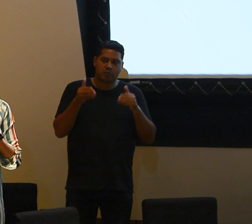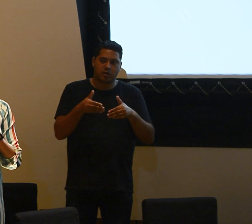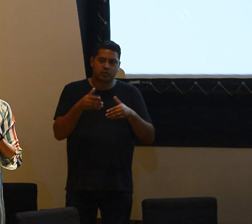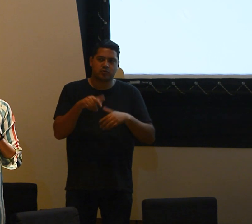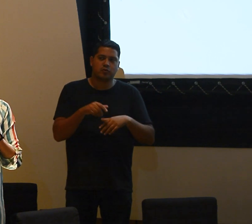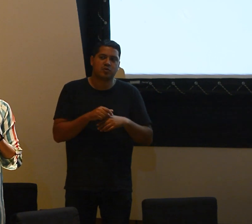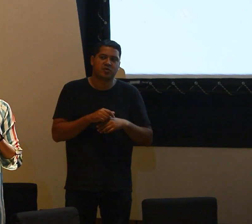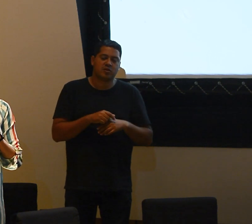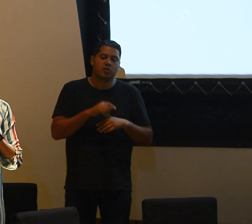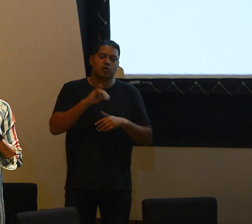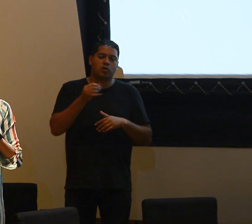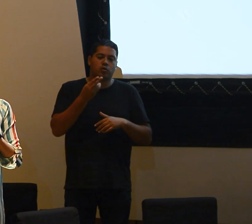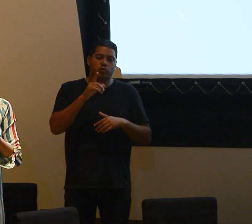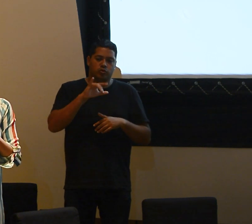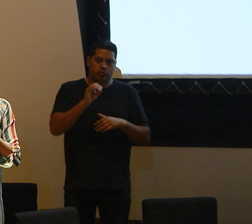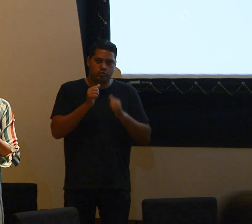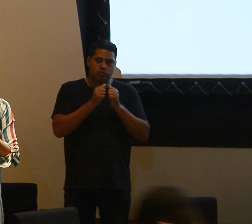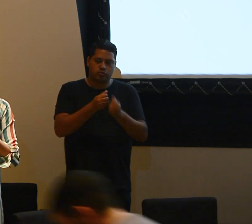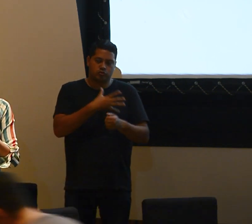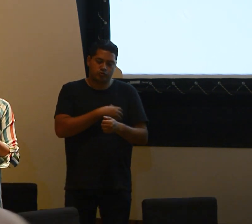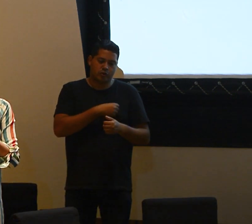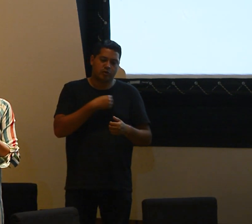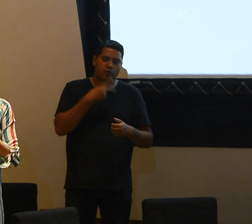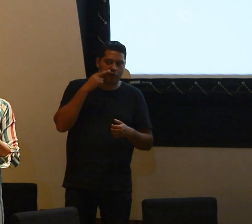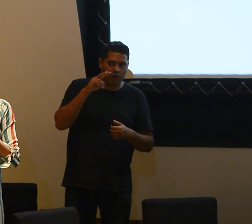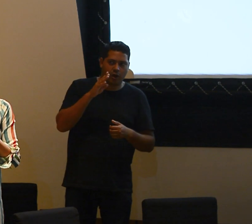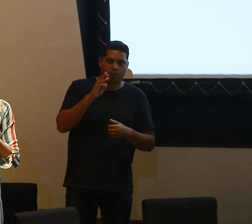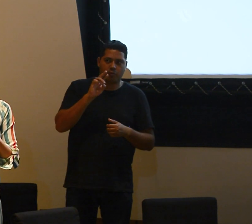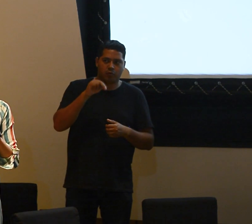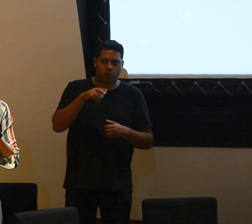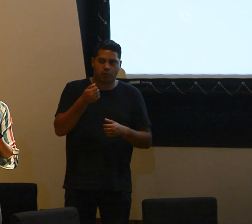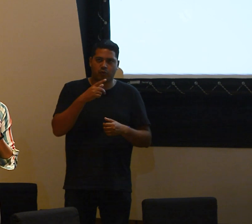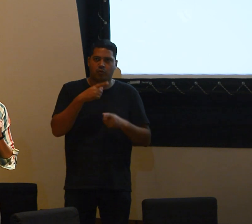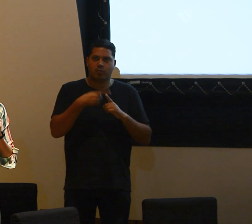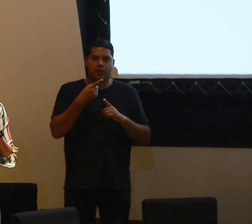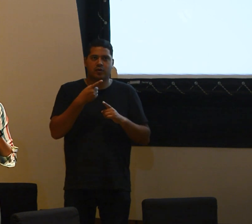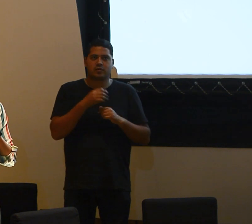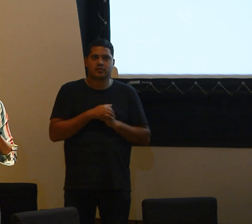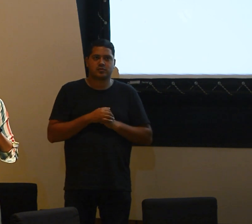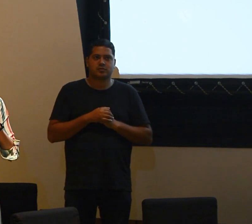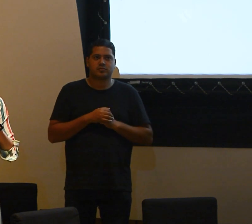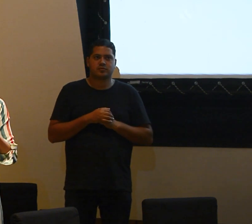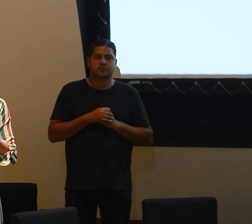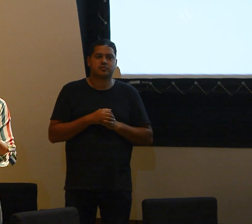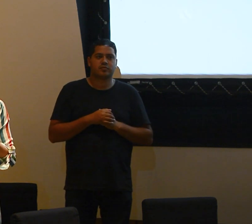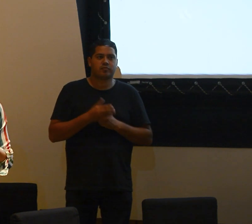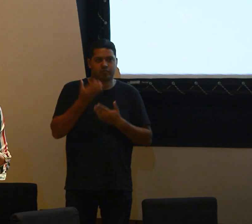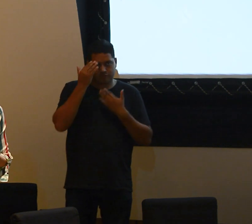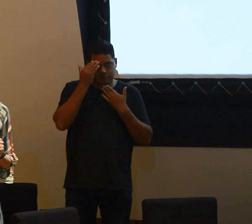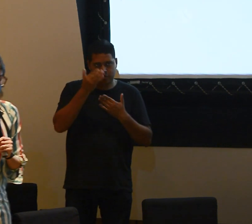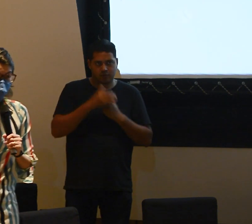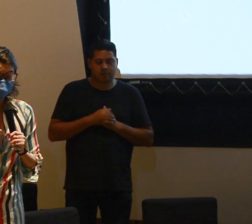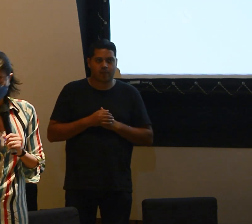o seu Júlio com o filho dele. Eu tinha visto a Bruna aqui, mas ela não estava. Ela é. Obrigada,